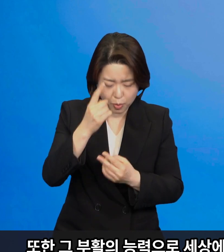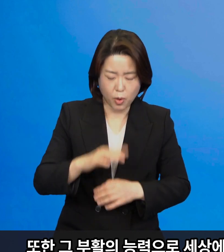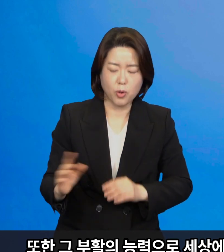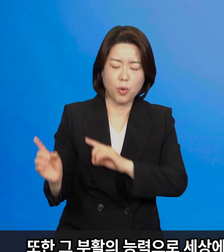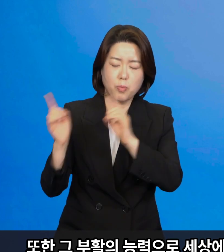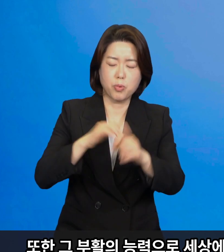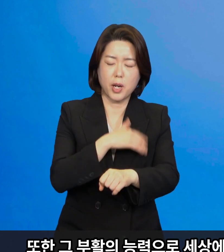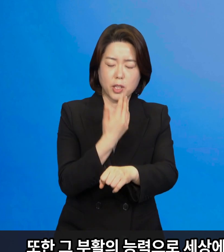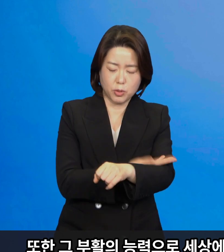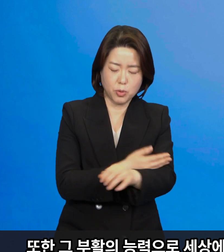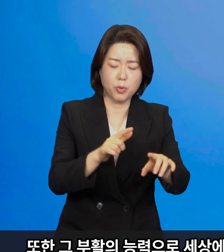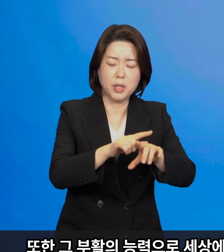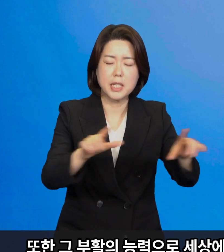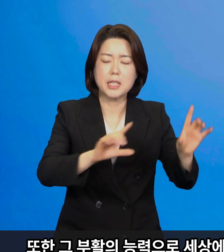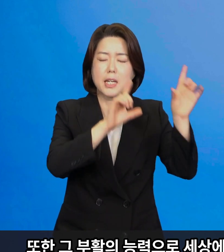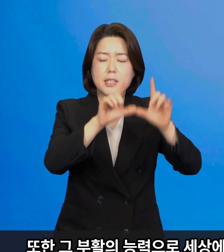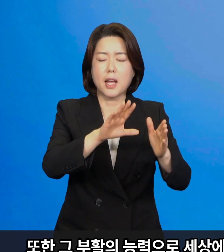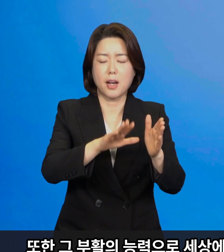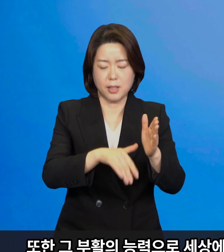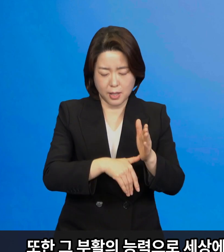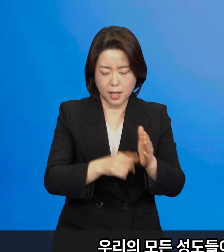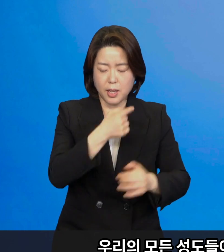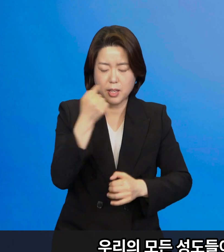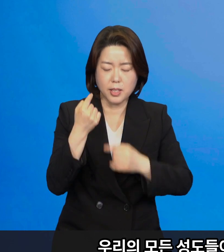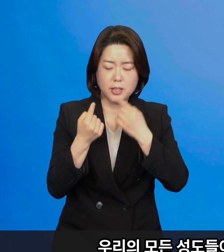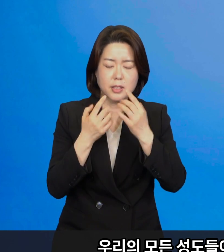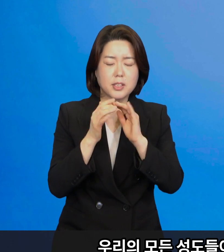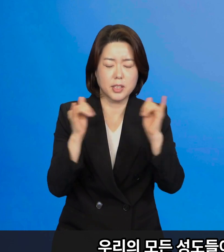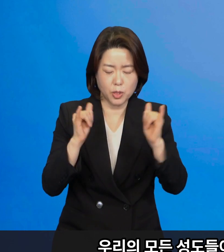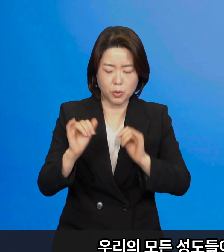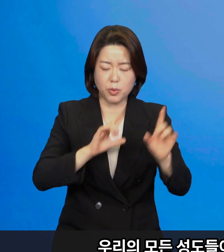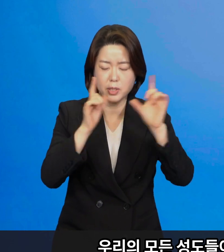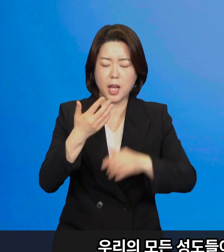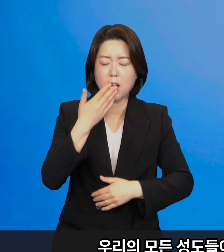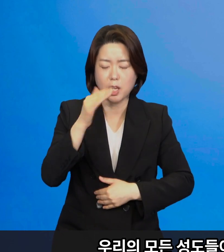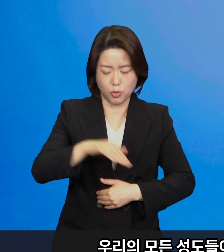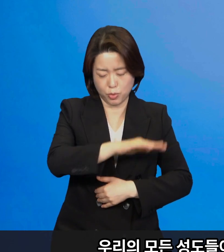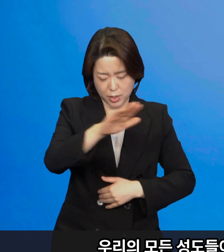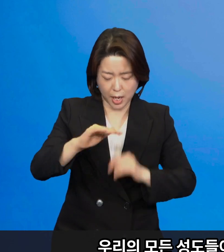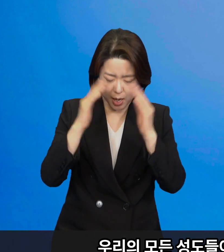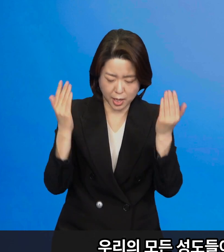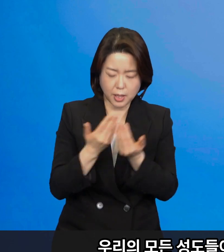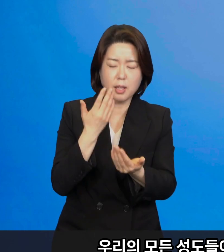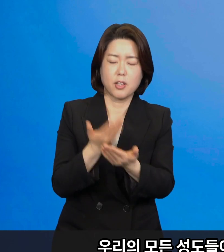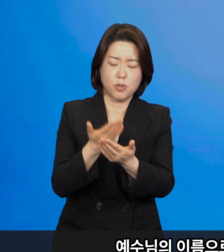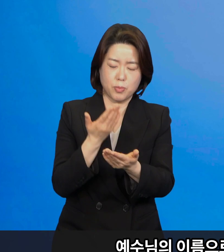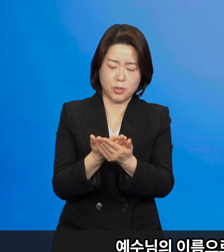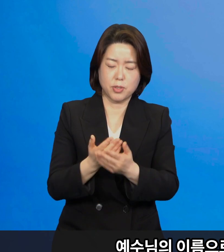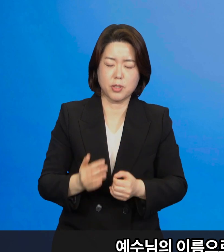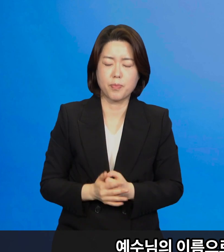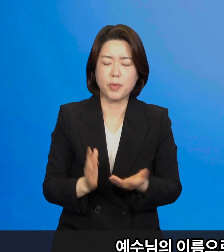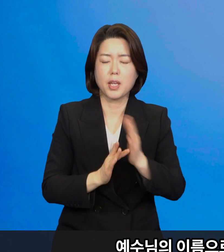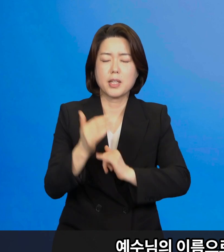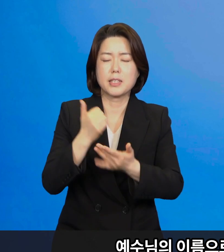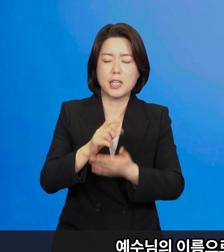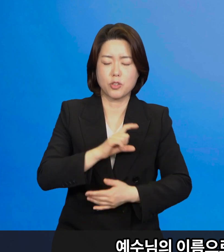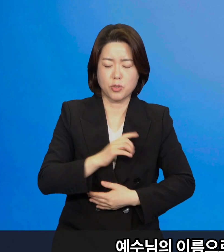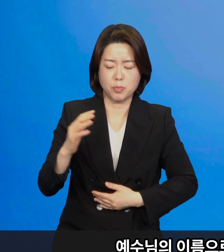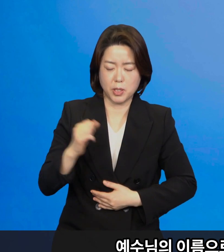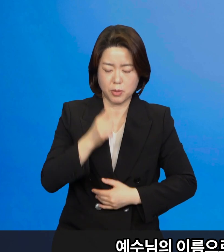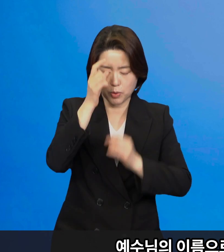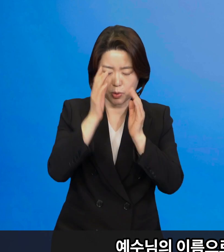능력으로 세상에서 부활의 증인으로 살아갈 수 있는 우리의 모든 성도들이 되게 하여 주시옵소서. 예수님의